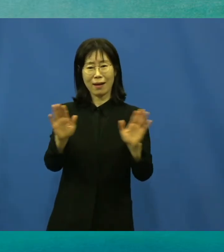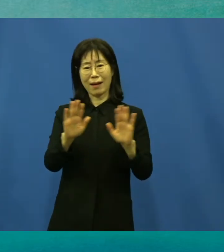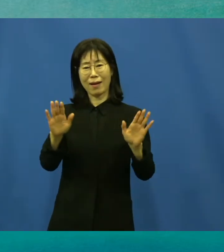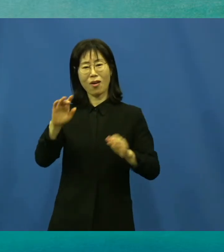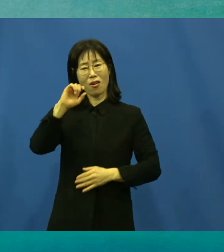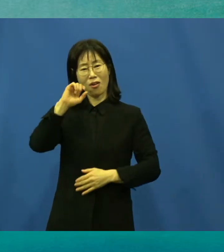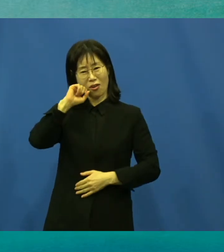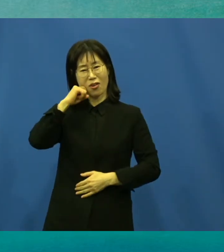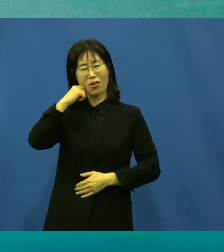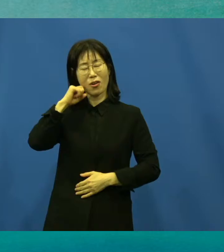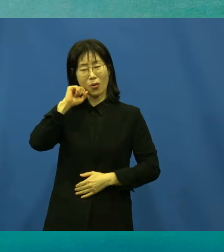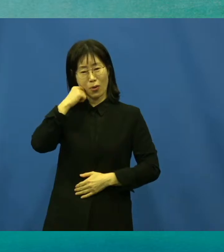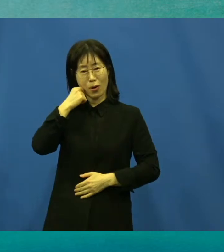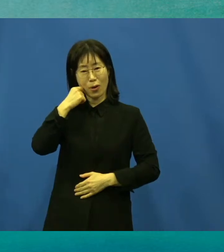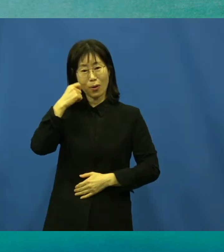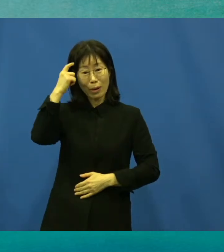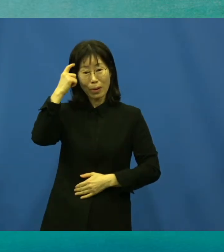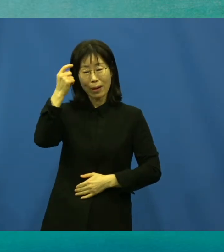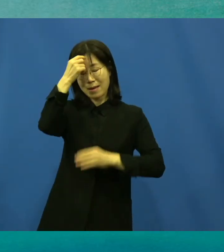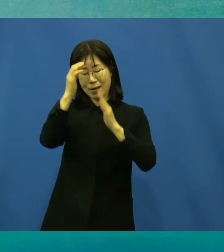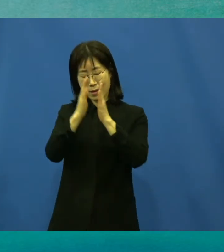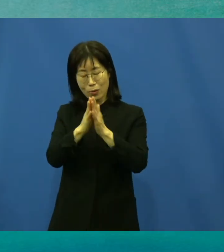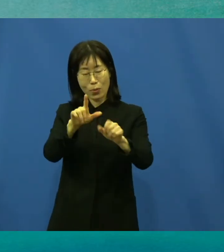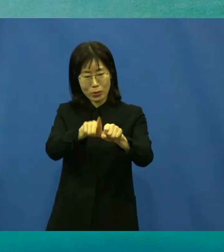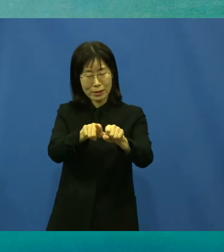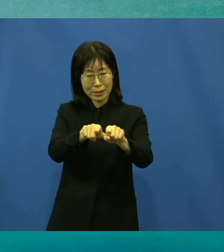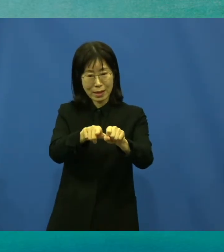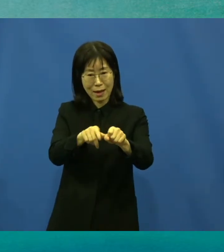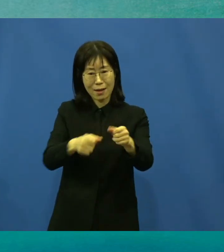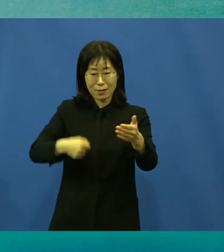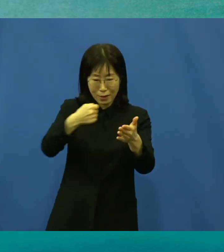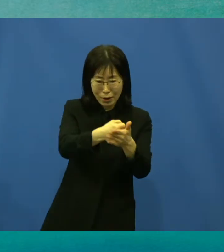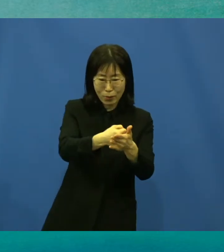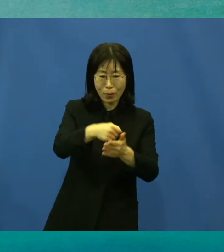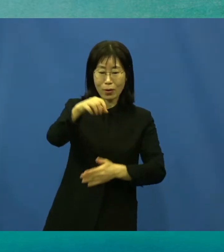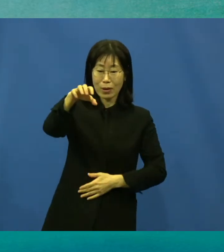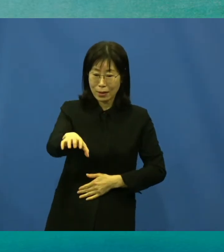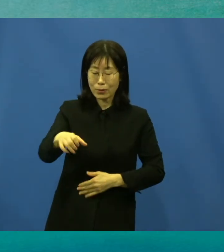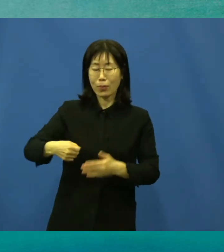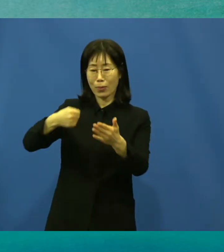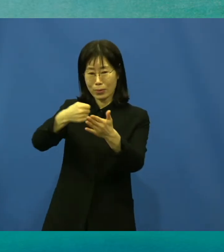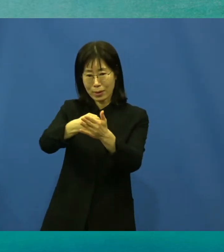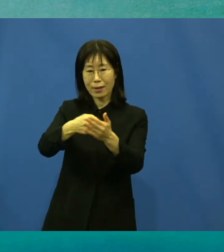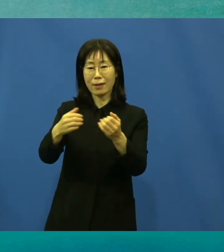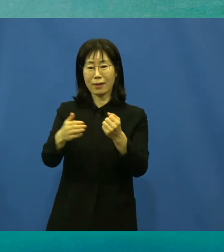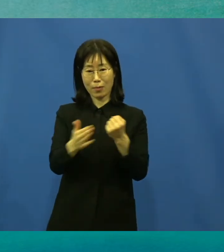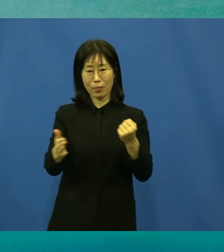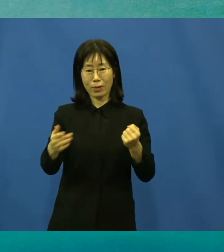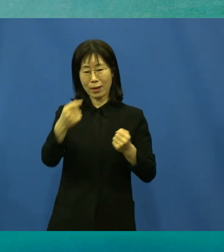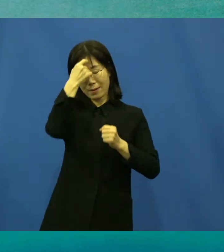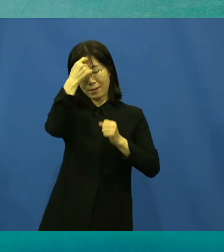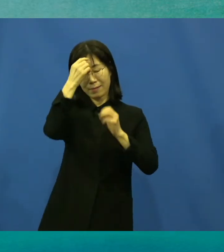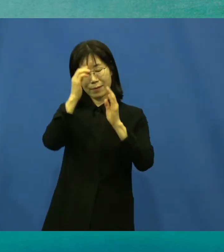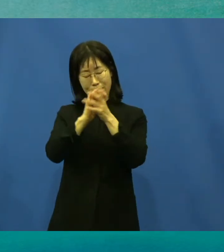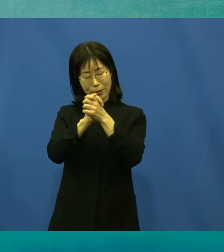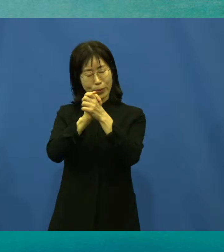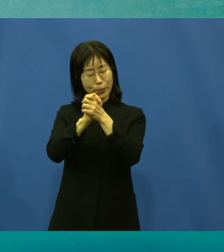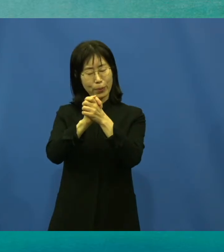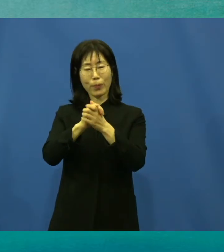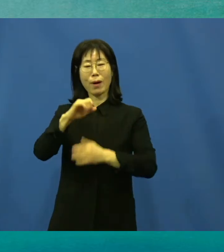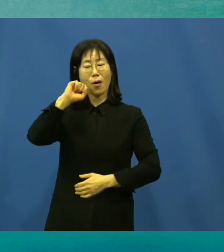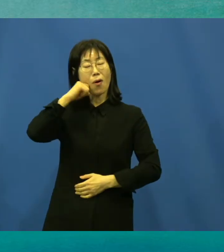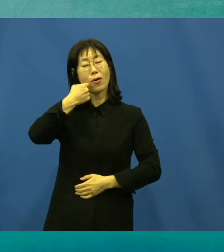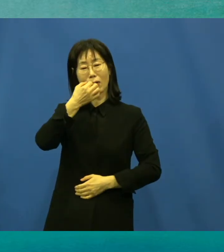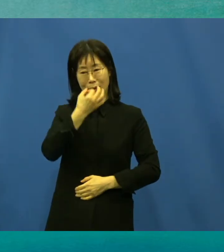기도할 시간과 공간을 확보하는 게 쉽지 않습니다. 그래서 우리는 우리의 삶에 늘